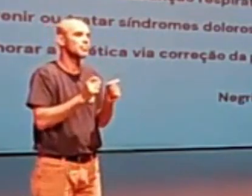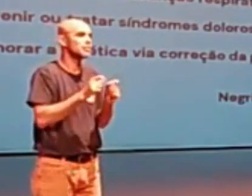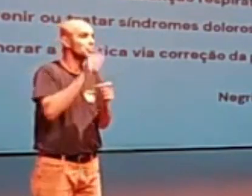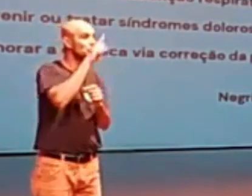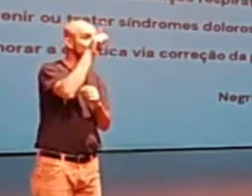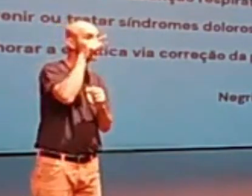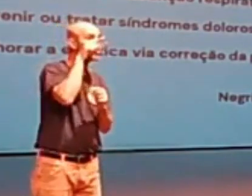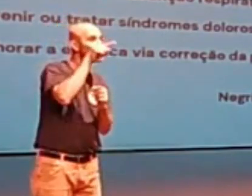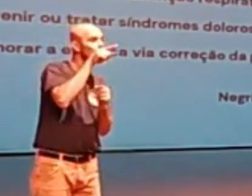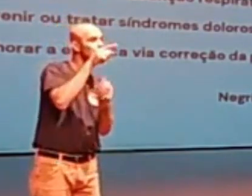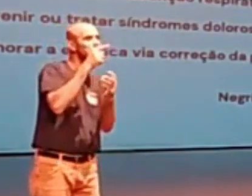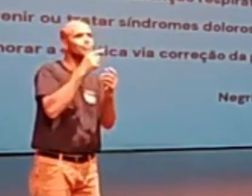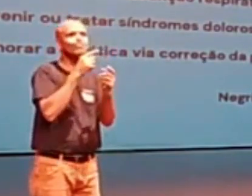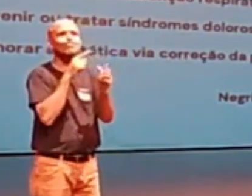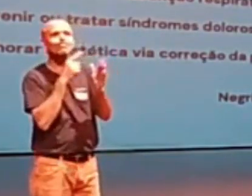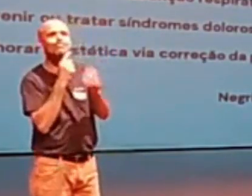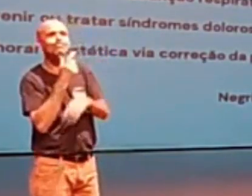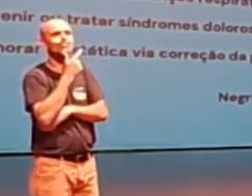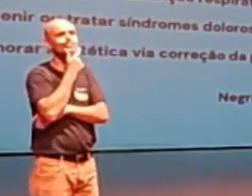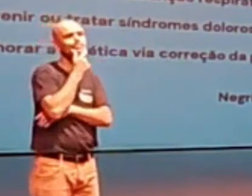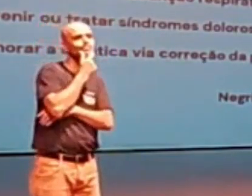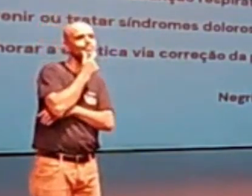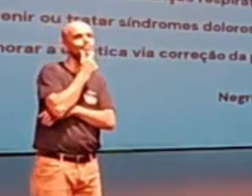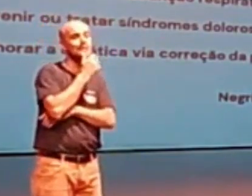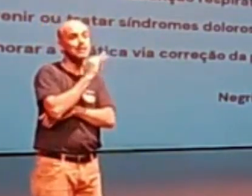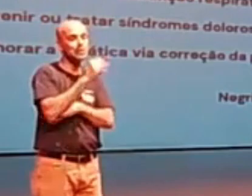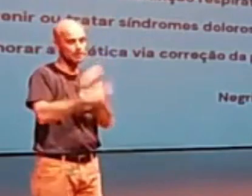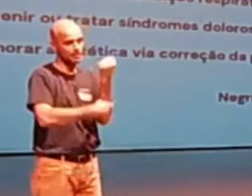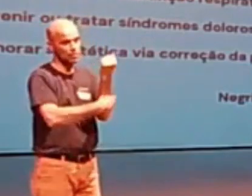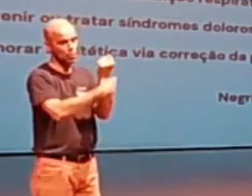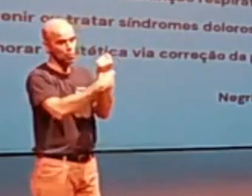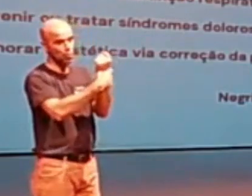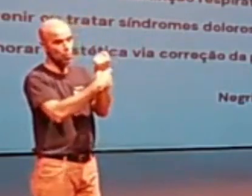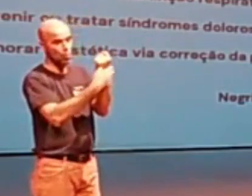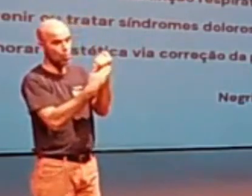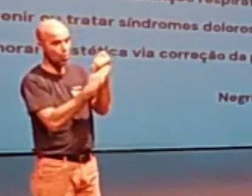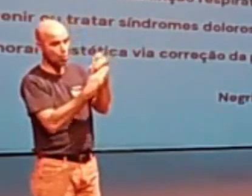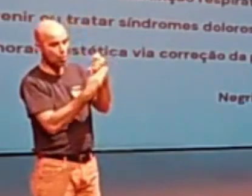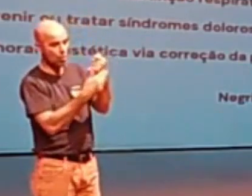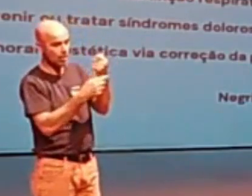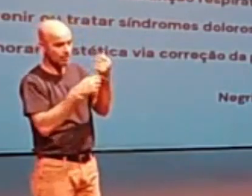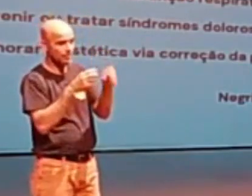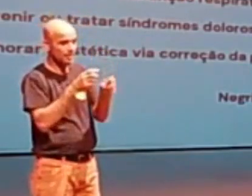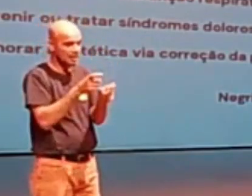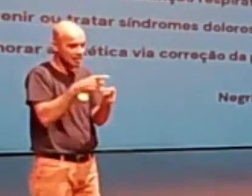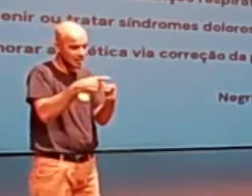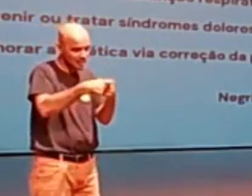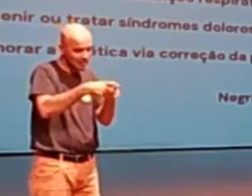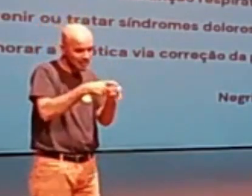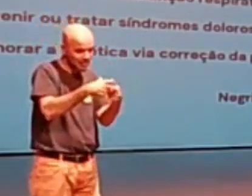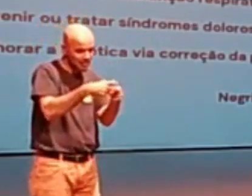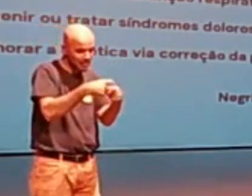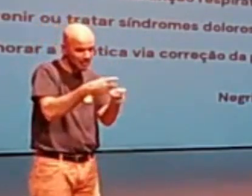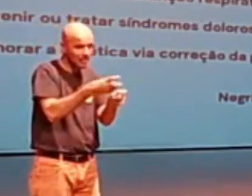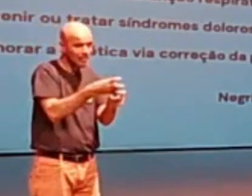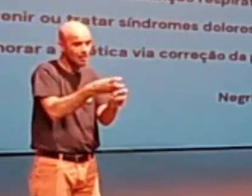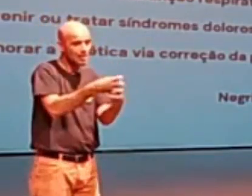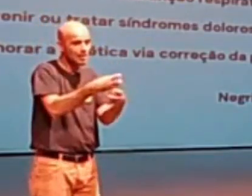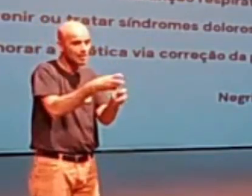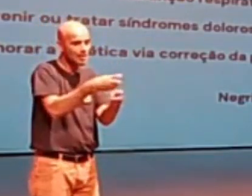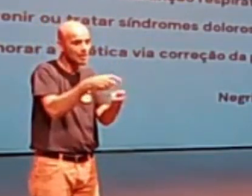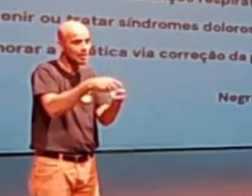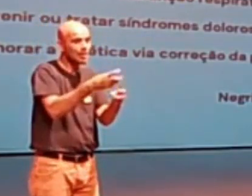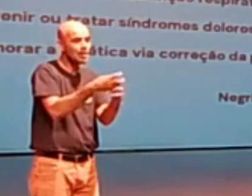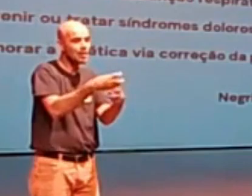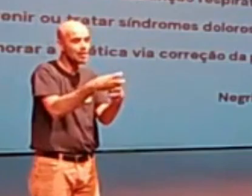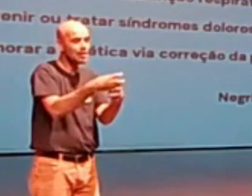hipóteses também de que quando a coluna começa a se curvar, o disco ele já está sofrendo uma alteração,